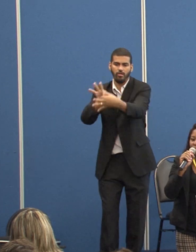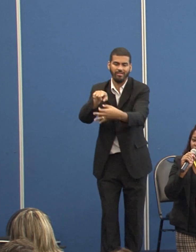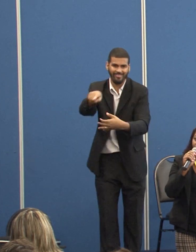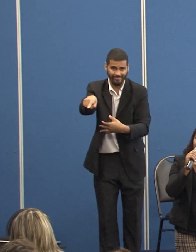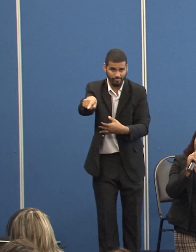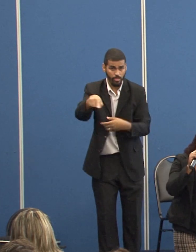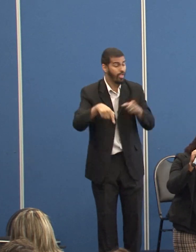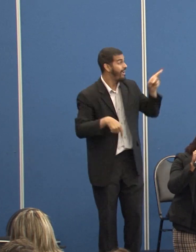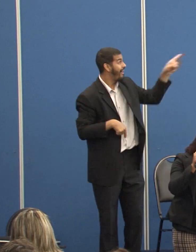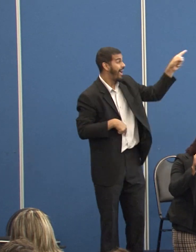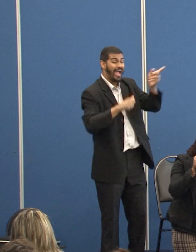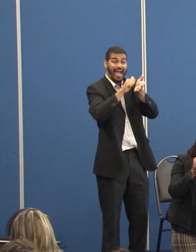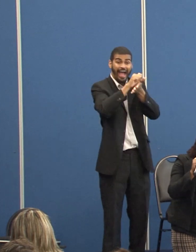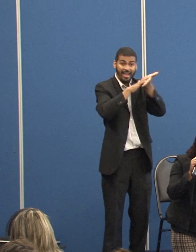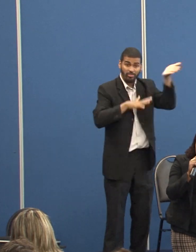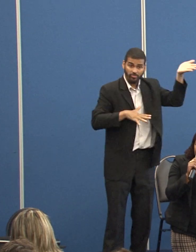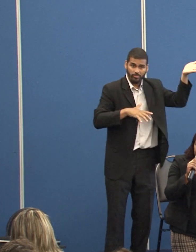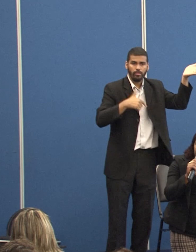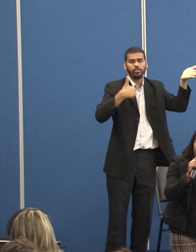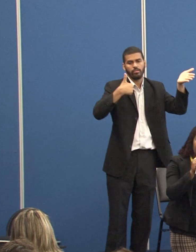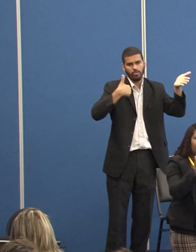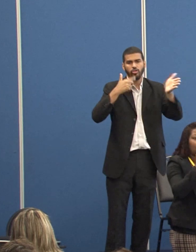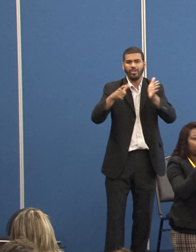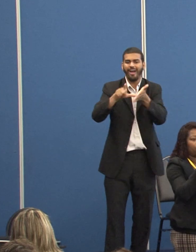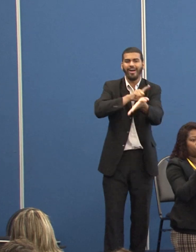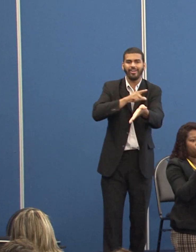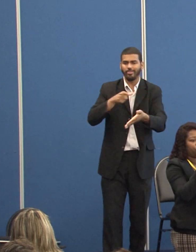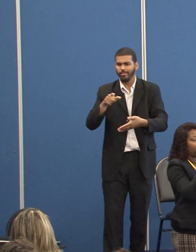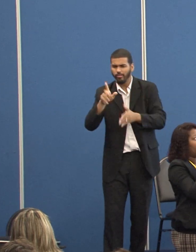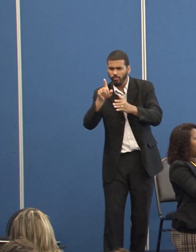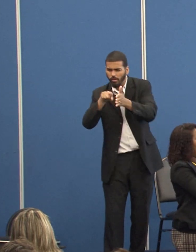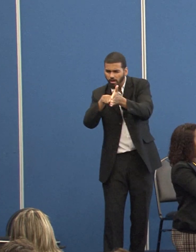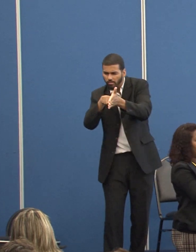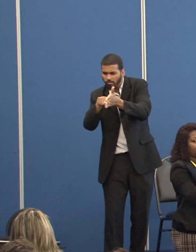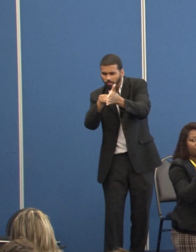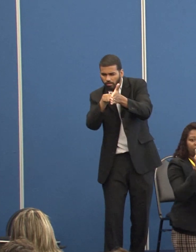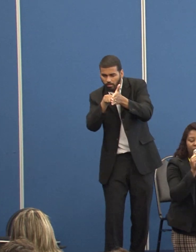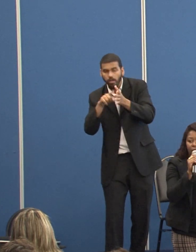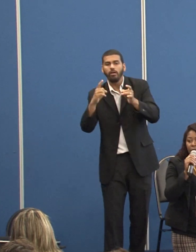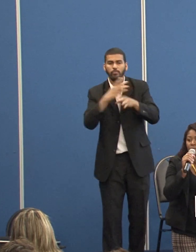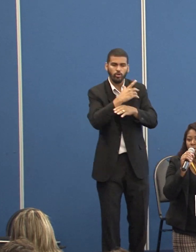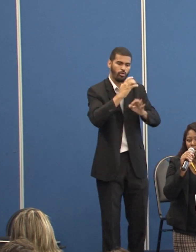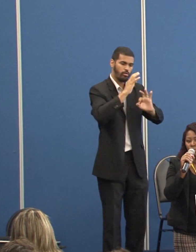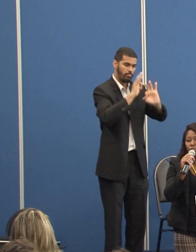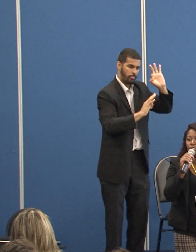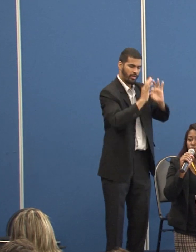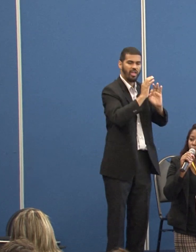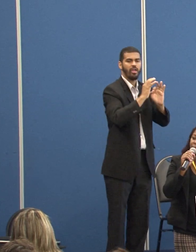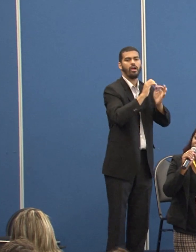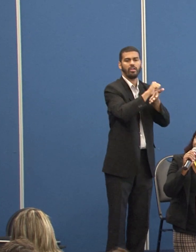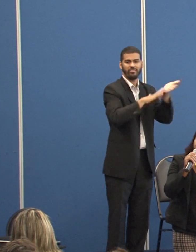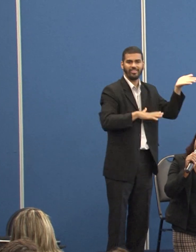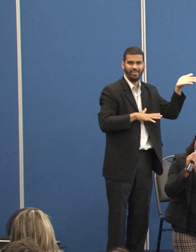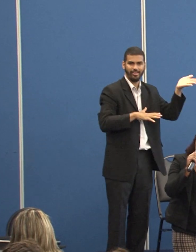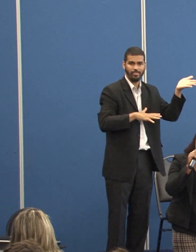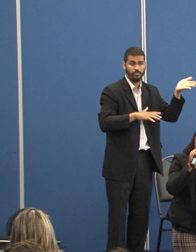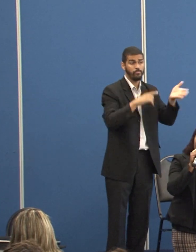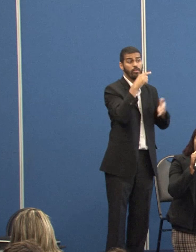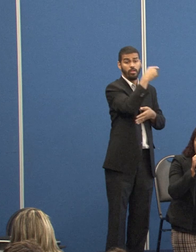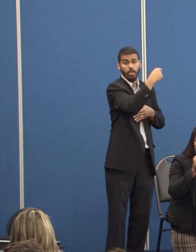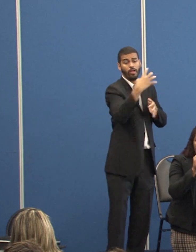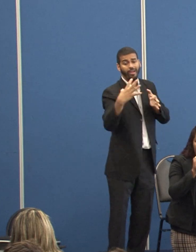pensada a partir também já de um trabalho pré-estabelecido. Então, os objetivos que eu descrevi aqui eram objetivos que eu precisava